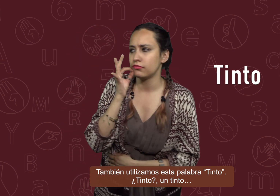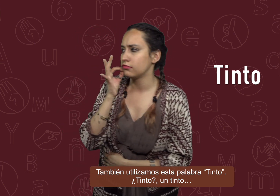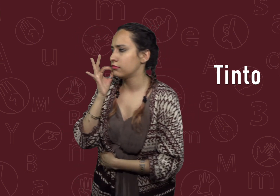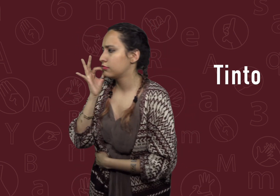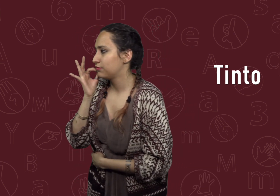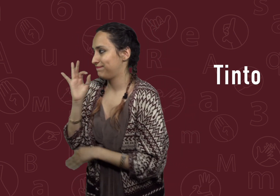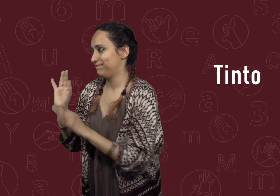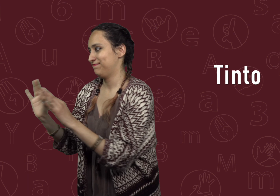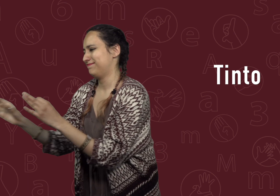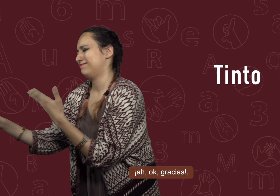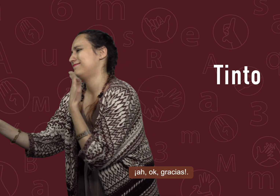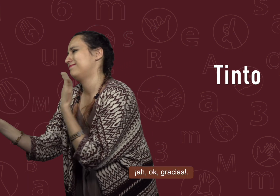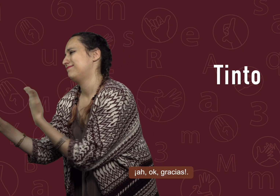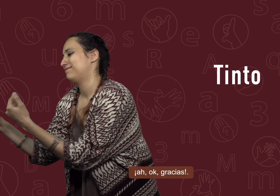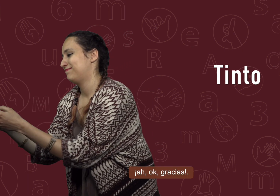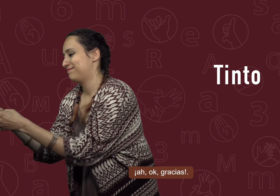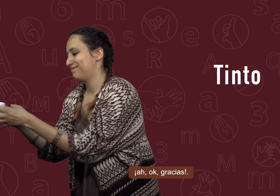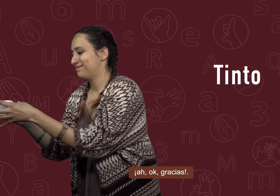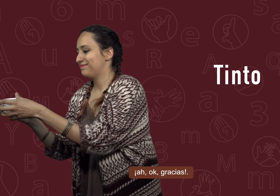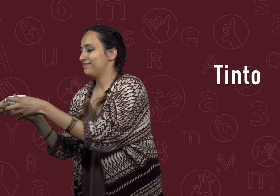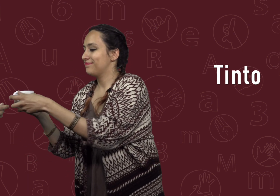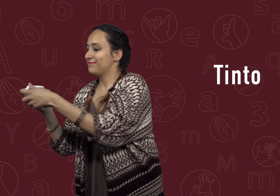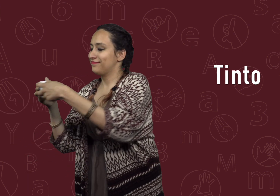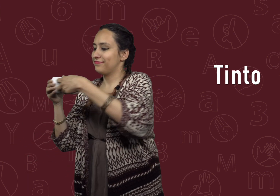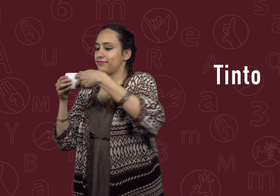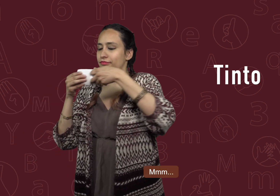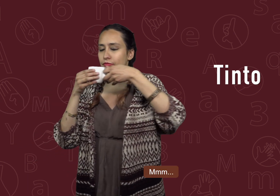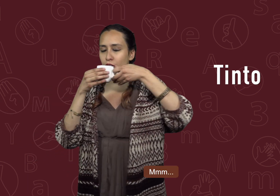tinto? Ah, ok, gracias.